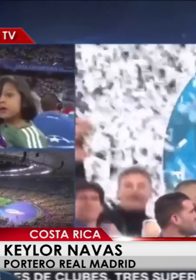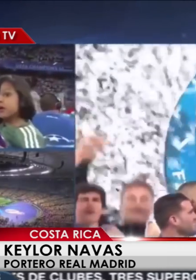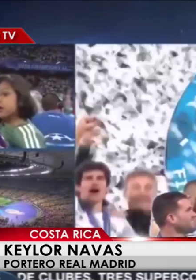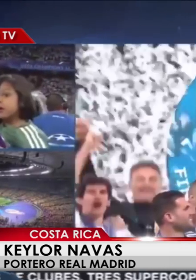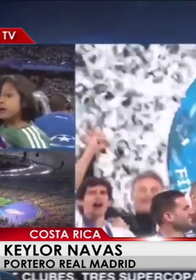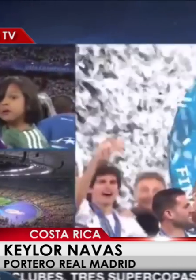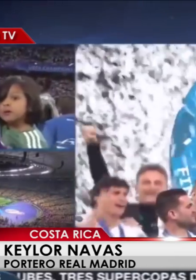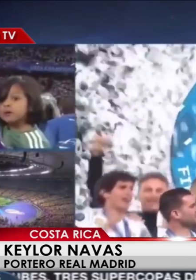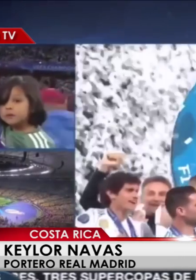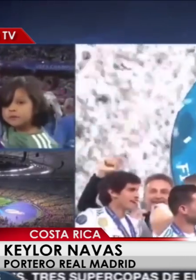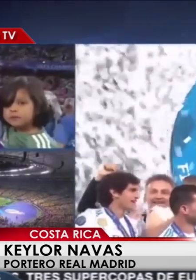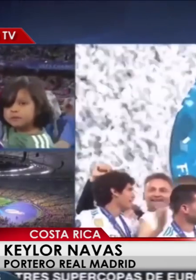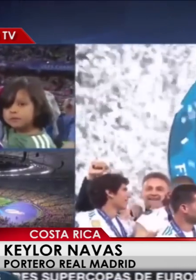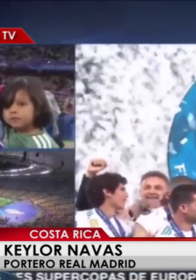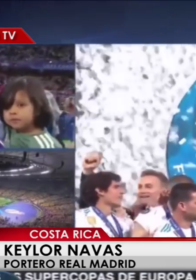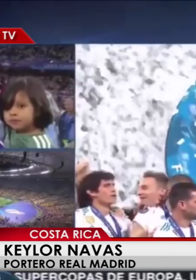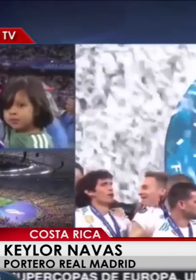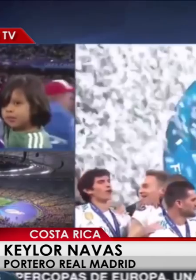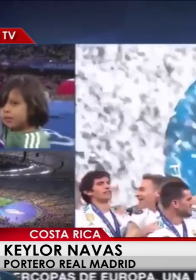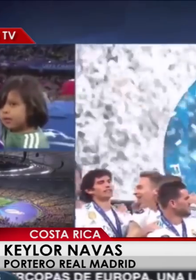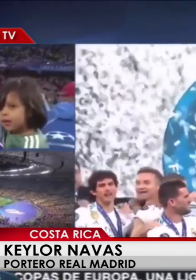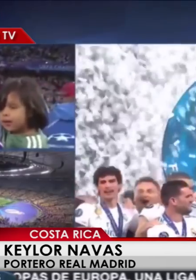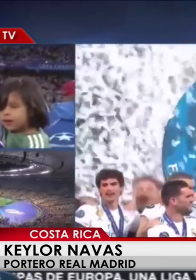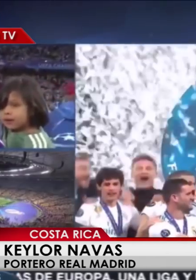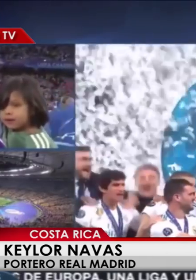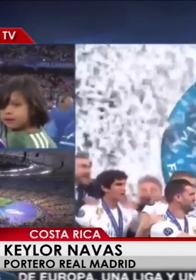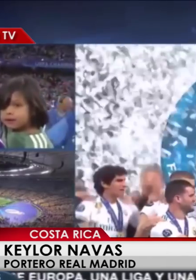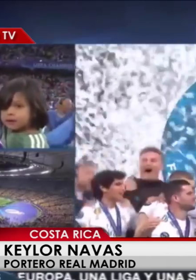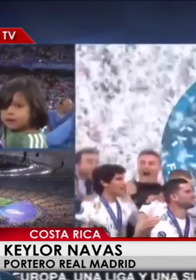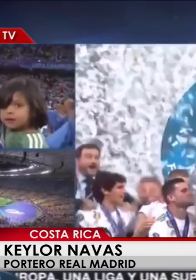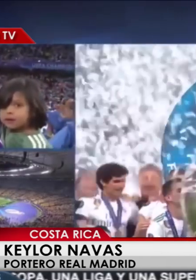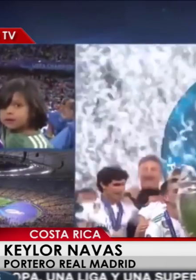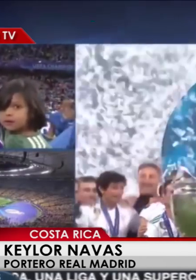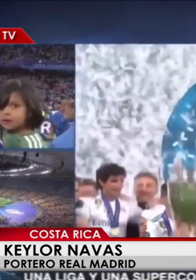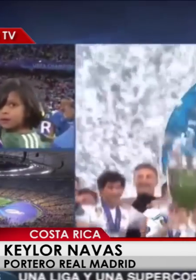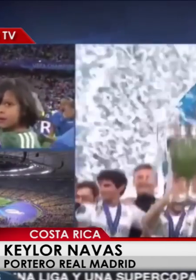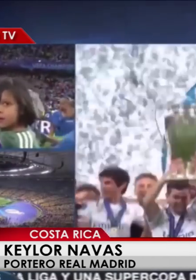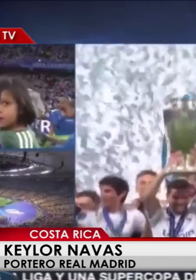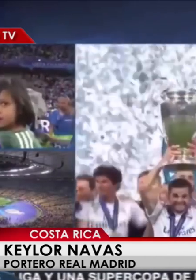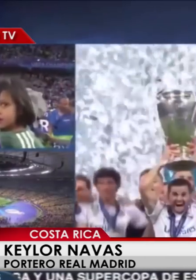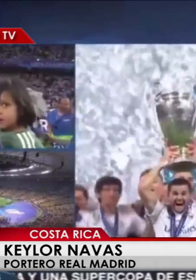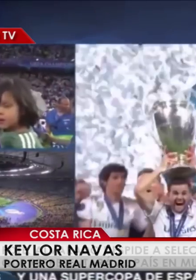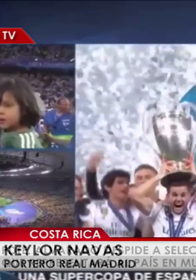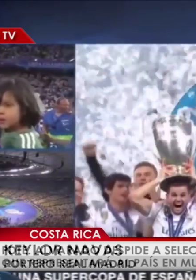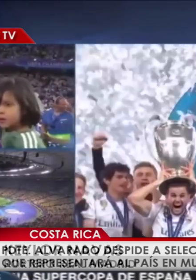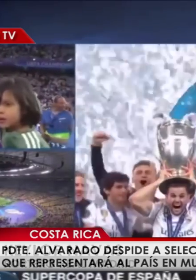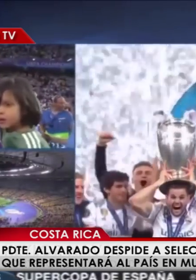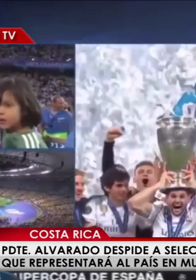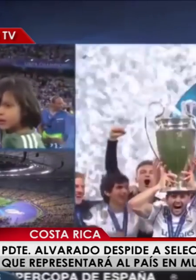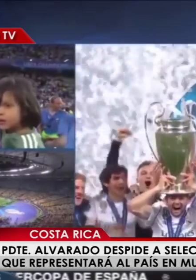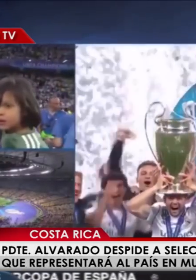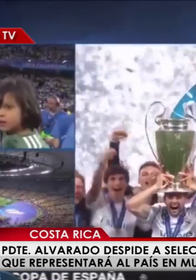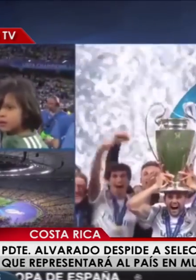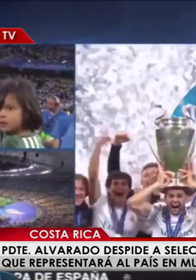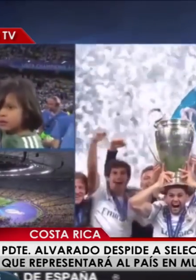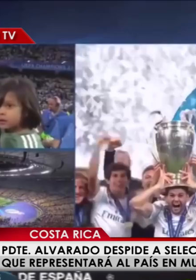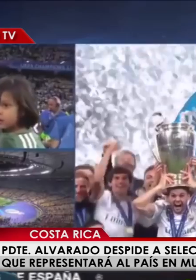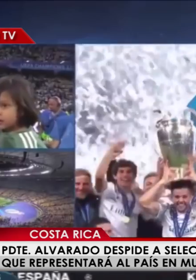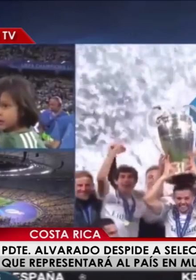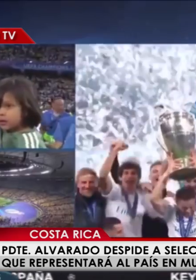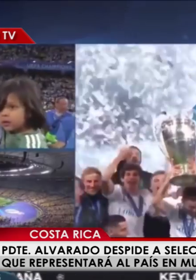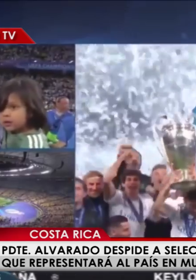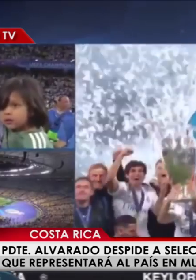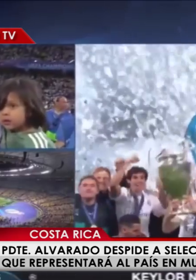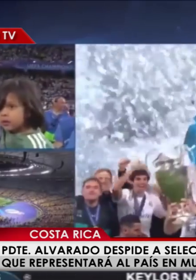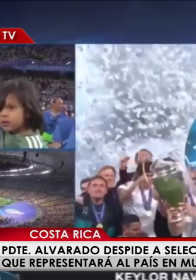salud para llegar lo mejor posible a los partidos y bueno, pues ya es una realidad. somos campeones de nuevo y estamos súper orgullosos